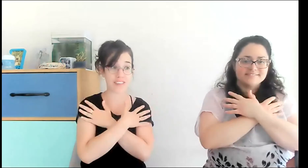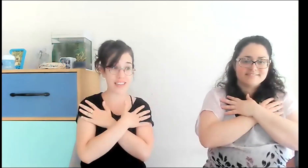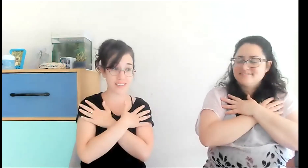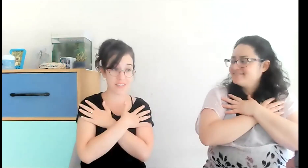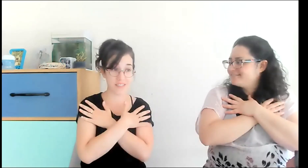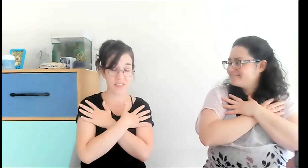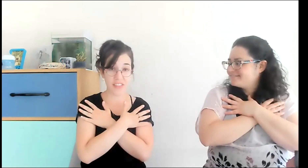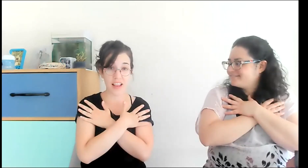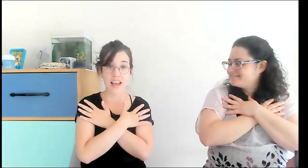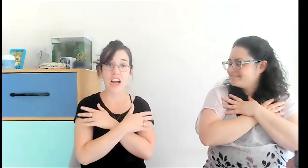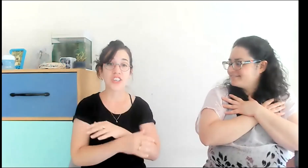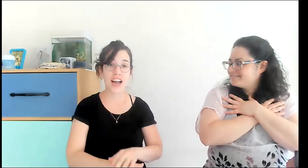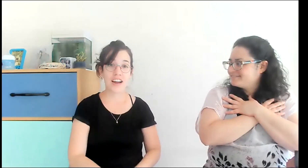אוהבת. עכשיו,